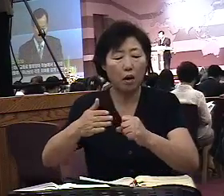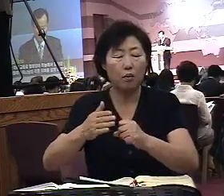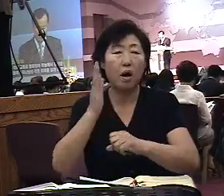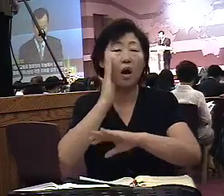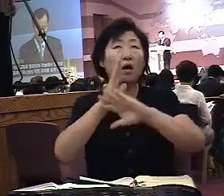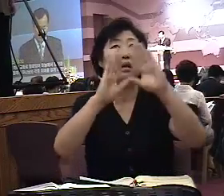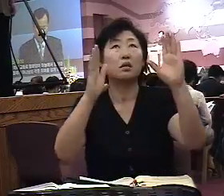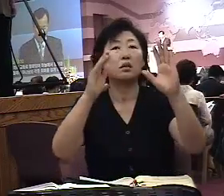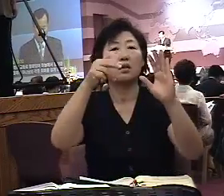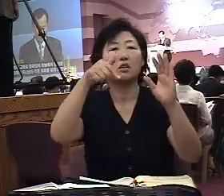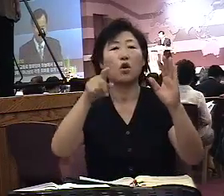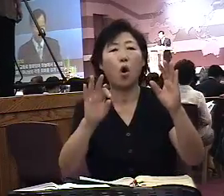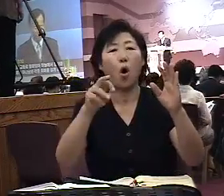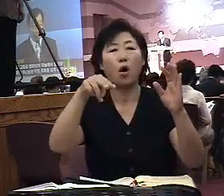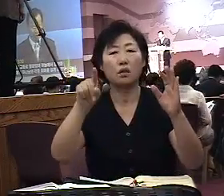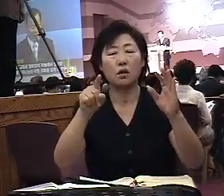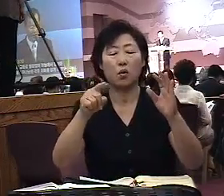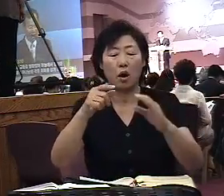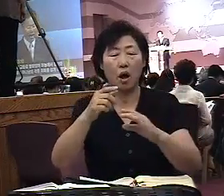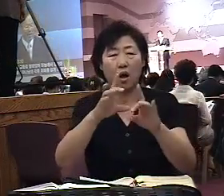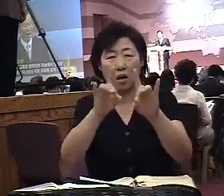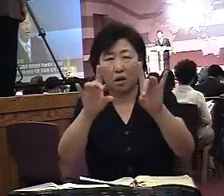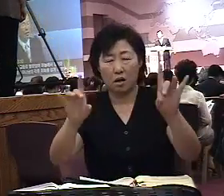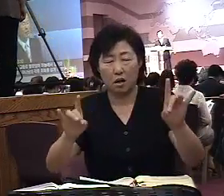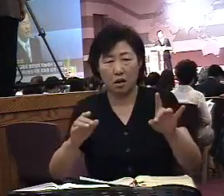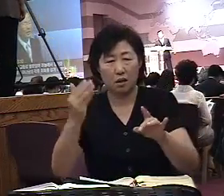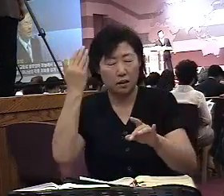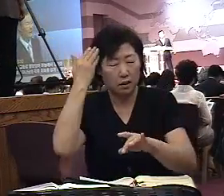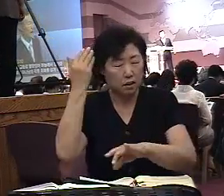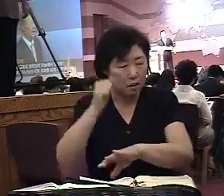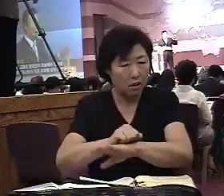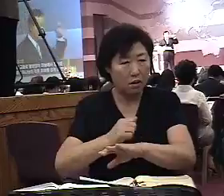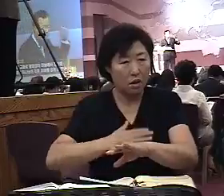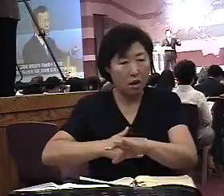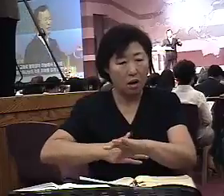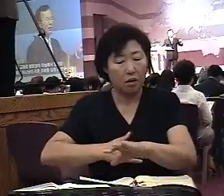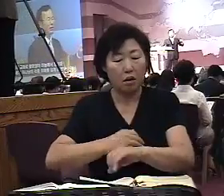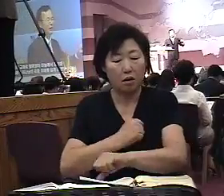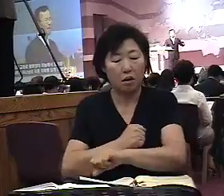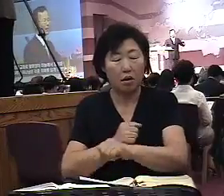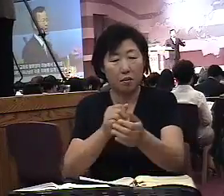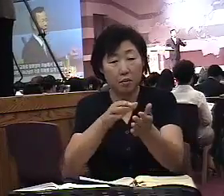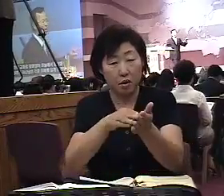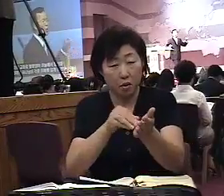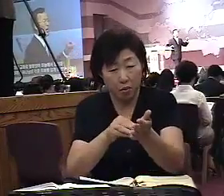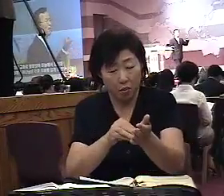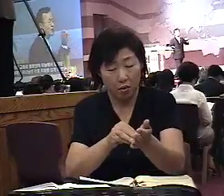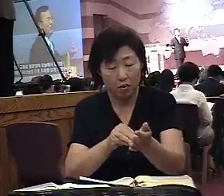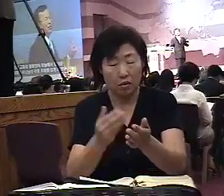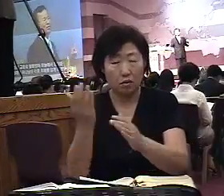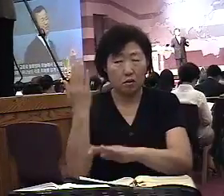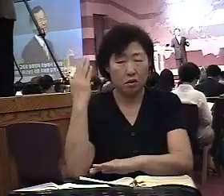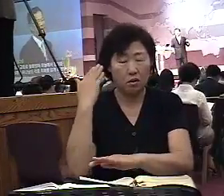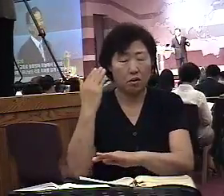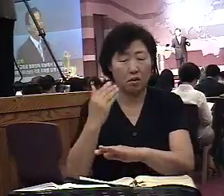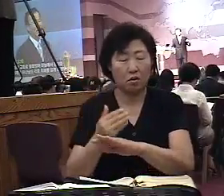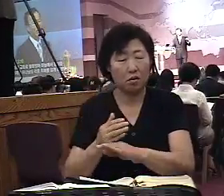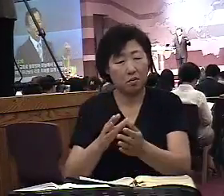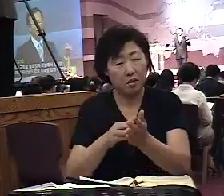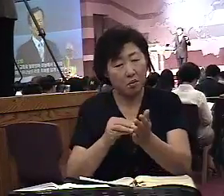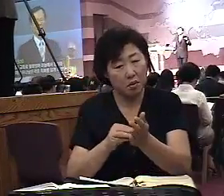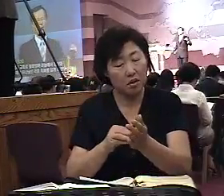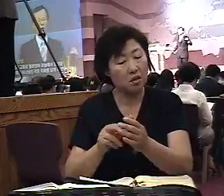정사와 권세들에게 하나님의 각종 지혜를 알게 하려 하시니, 이 비밀을, 전에는